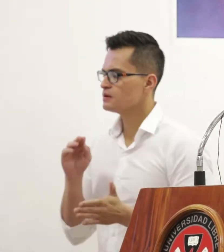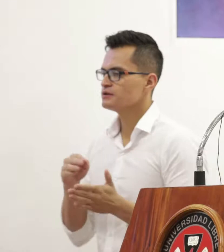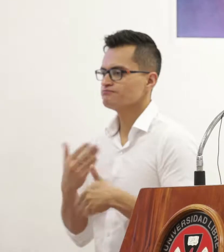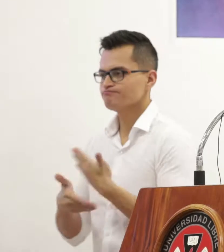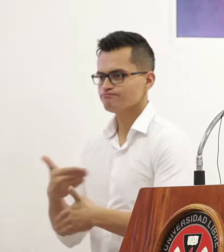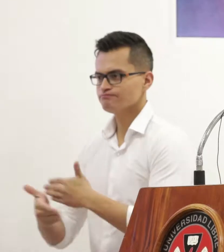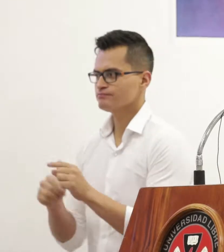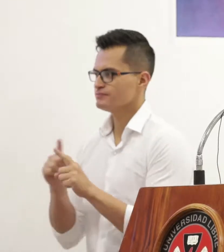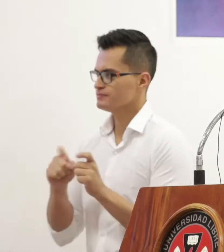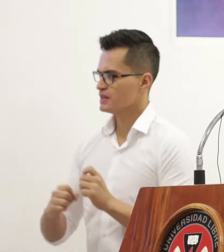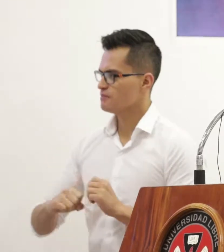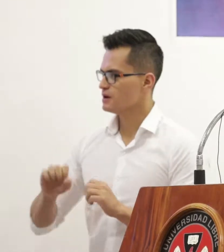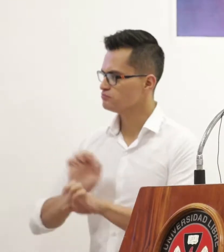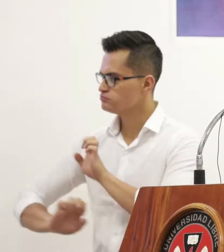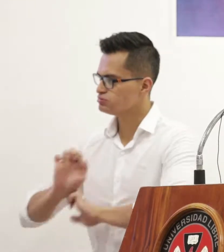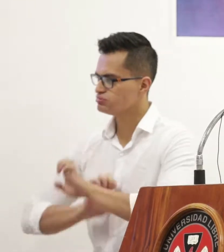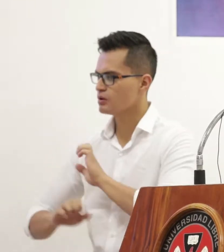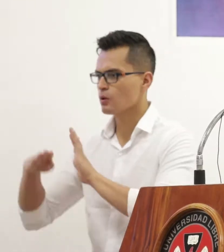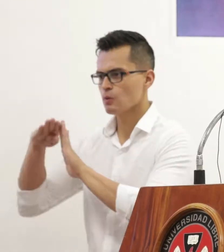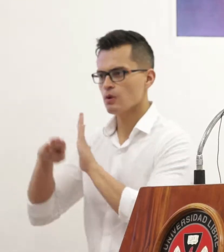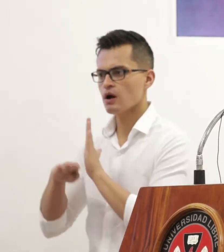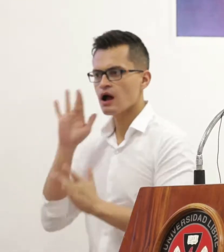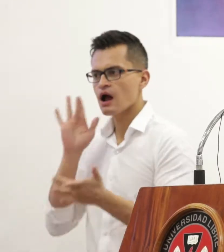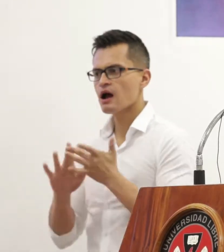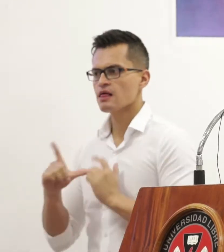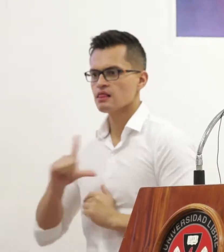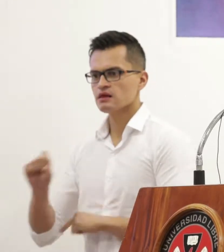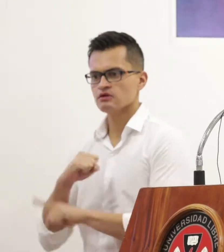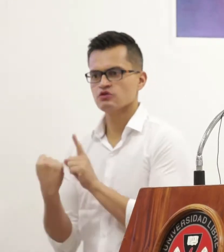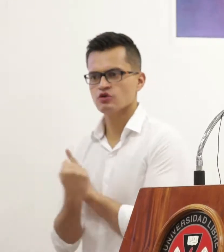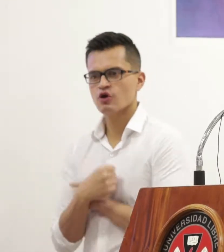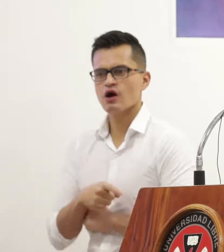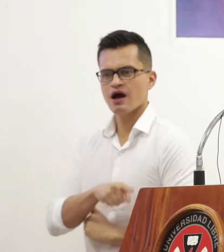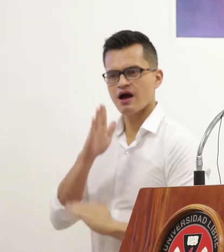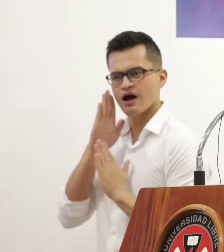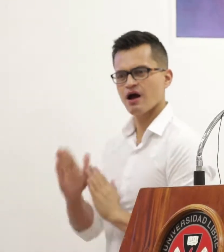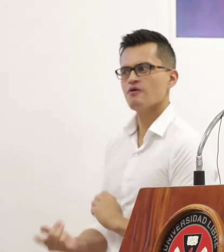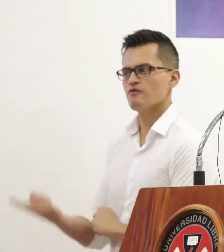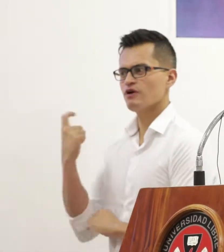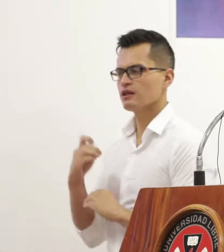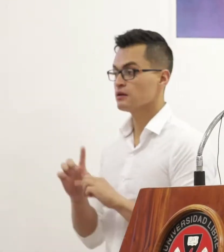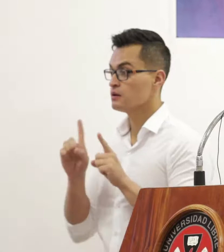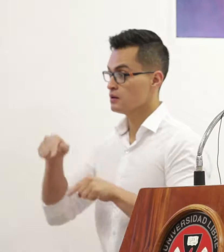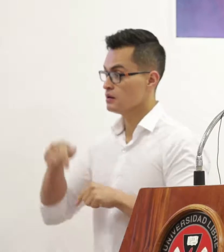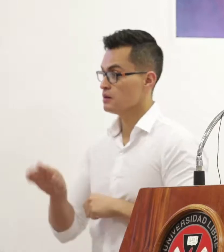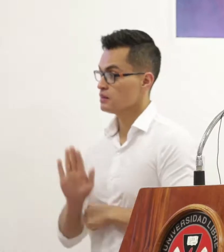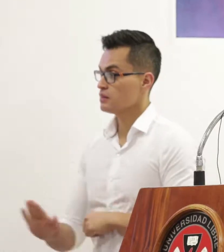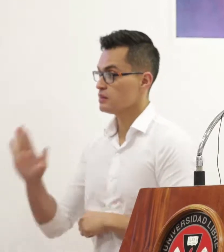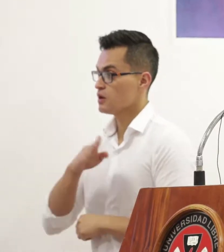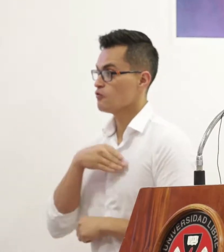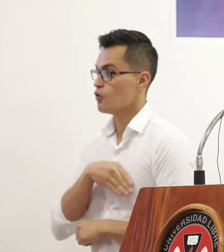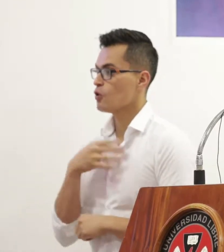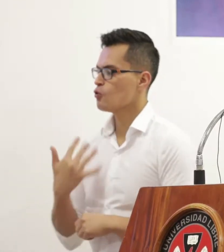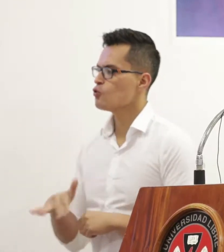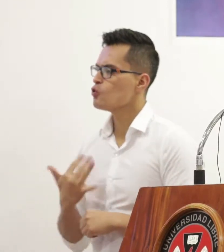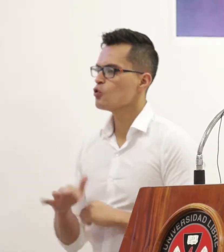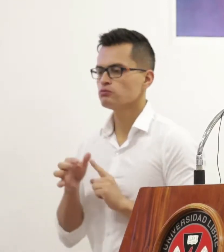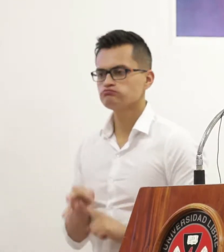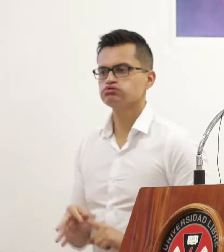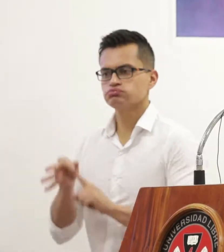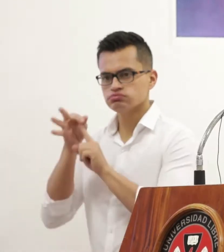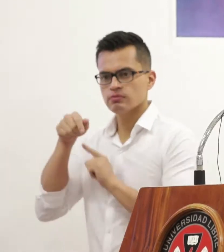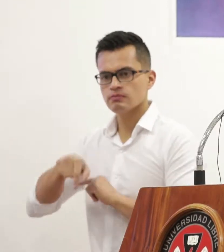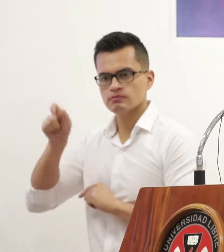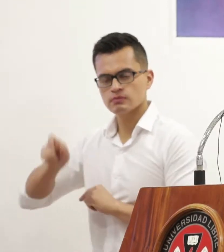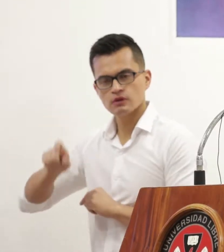protección y prevención a nivel de política de los líderes sociales. Pues el departamento de Bolívar ha sido la excepción. Ha habido un gobernador que ha